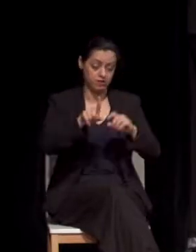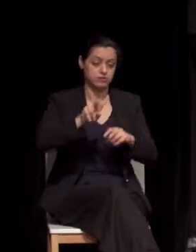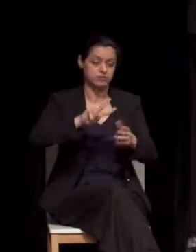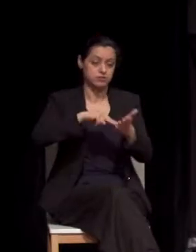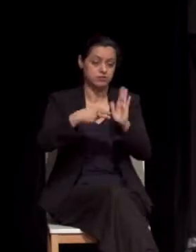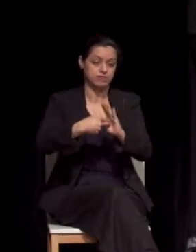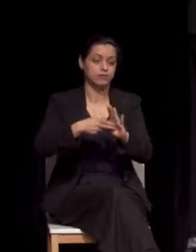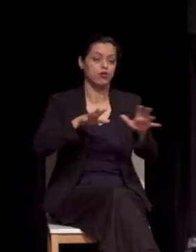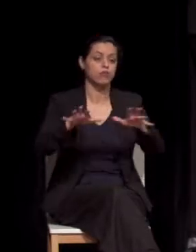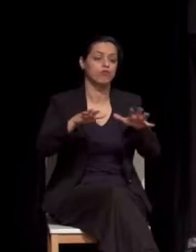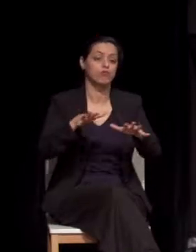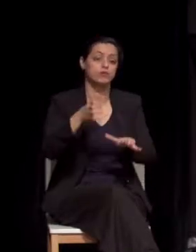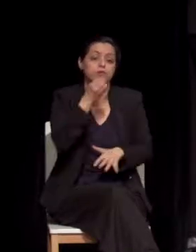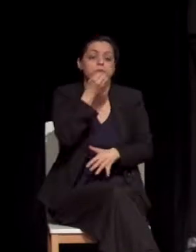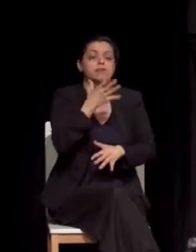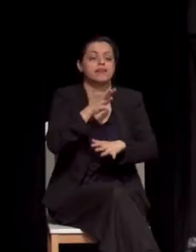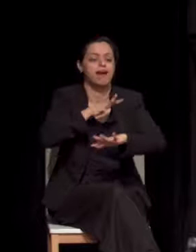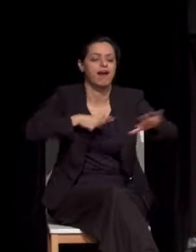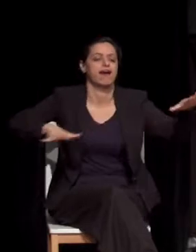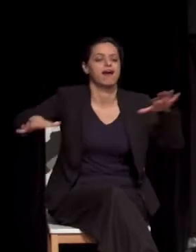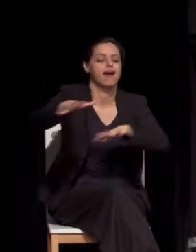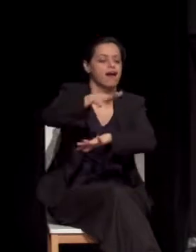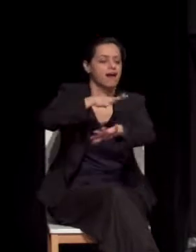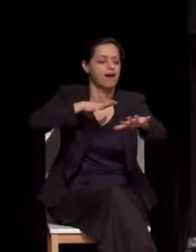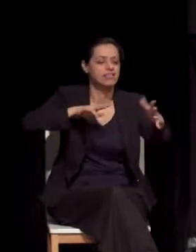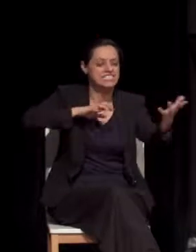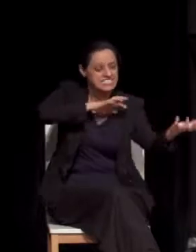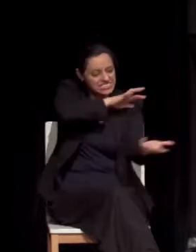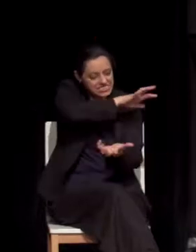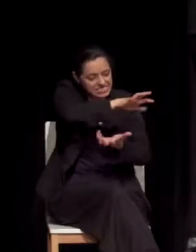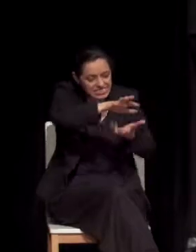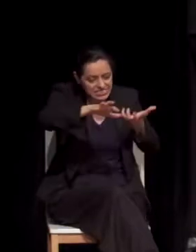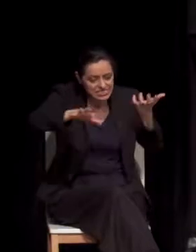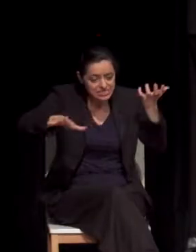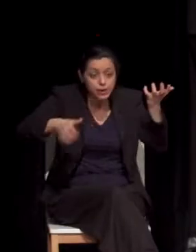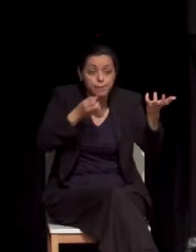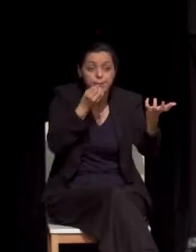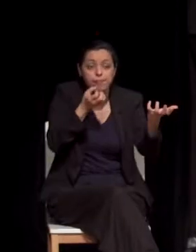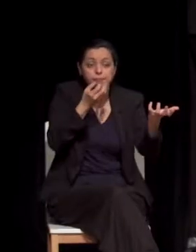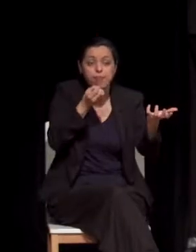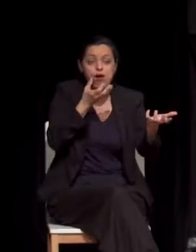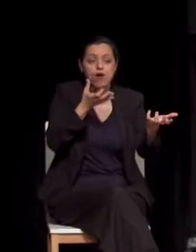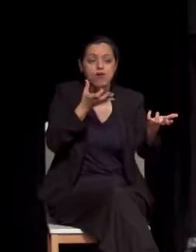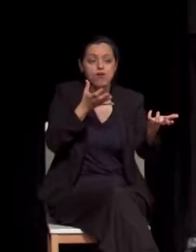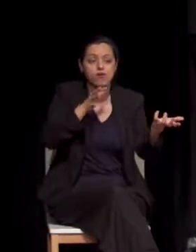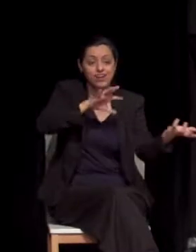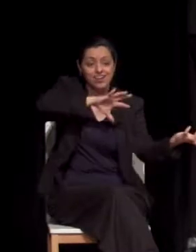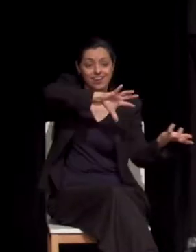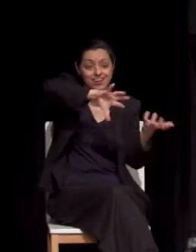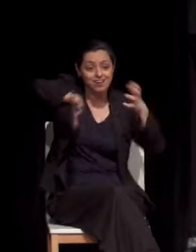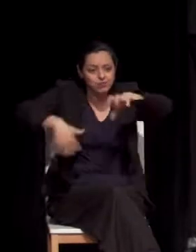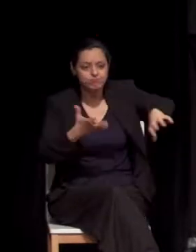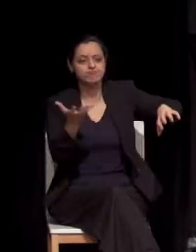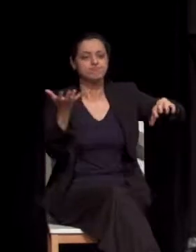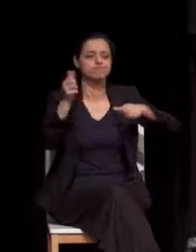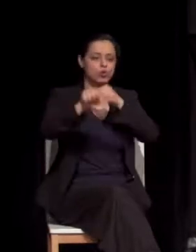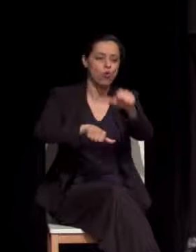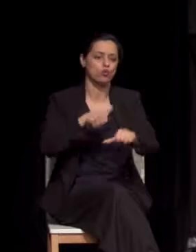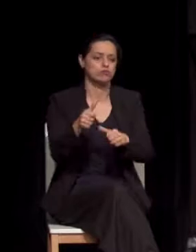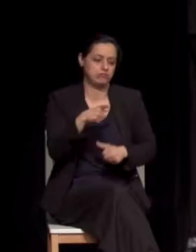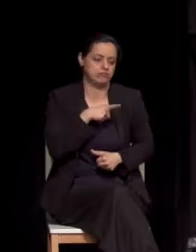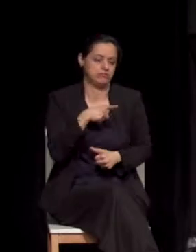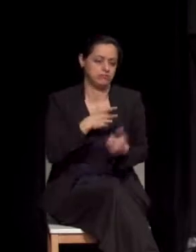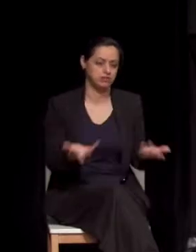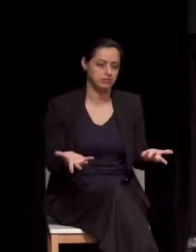caos, né? Então, esse movimento benéfico do caos, a gente tem que investir muito nele. Investir jogando duro mesmo, sabe? Jogando